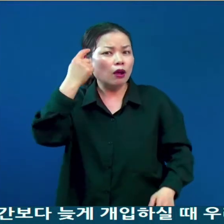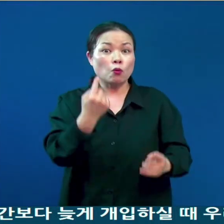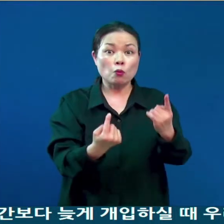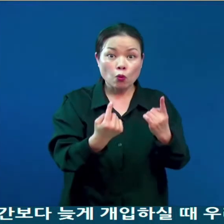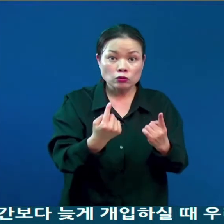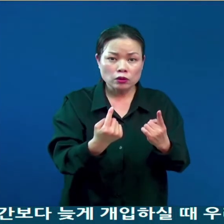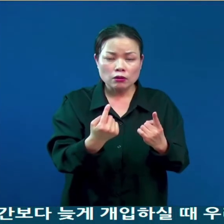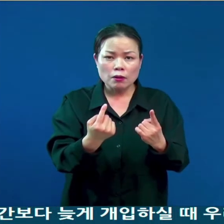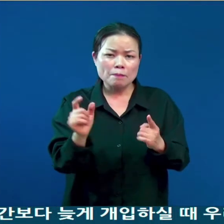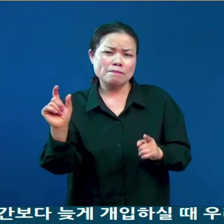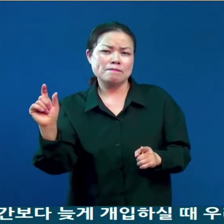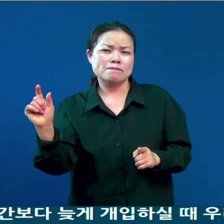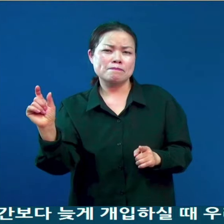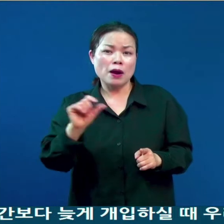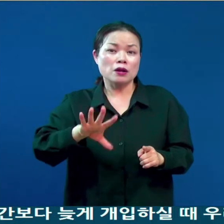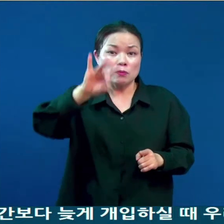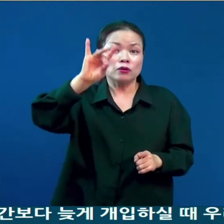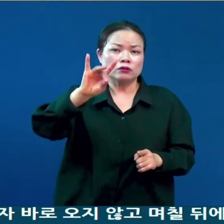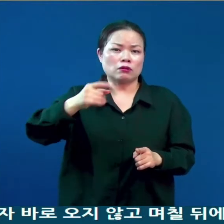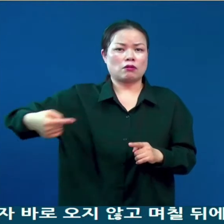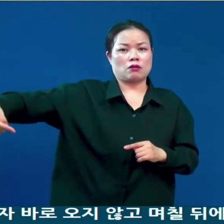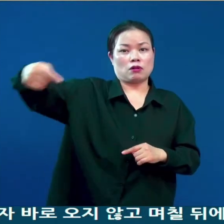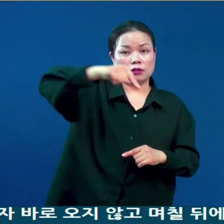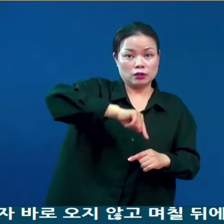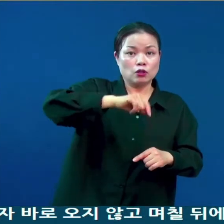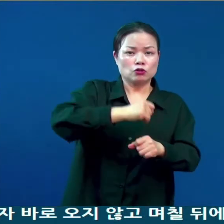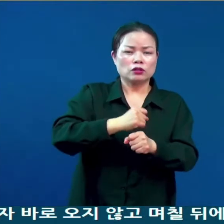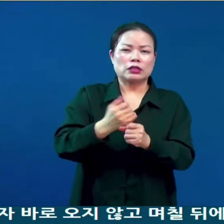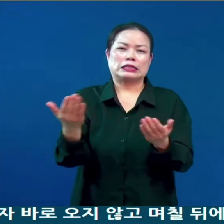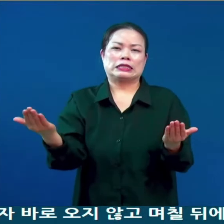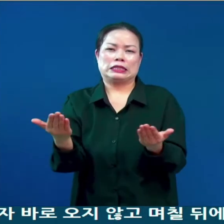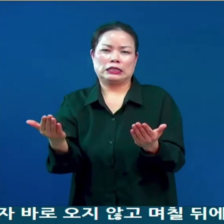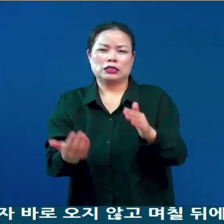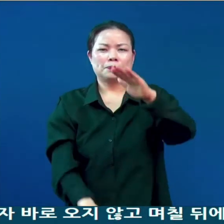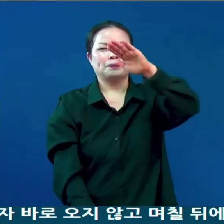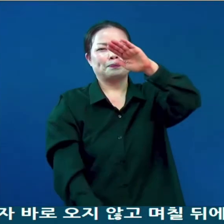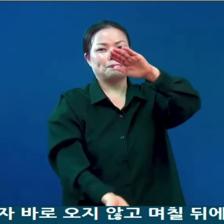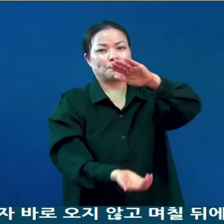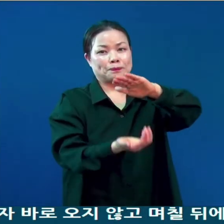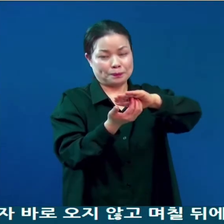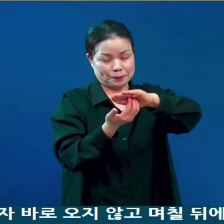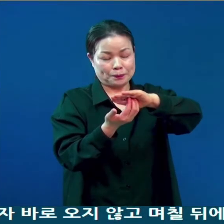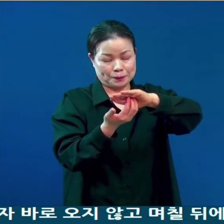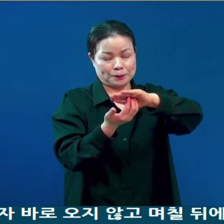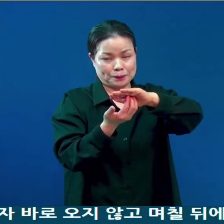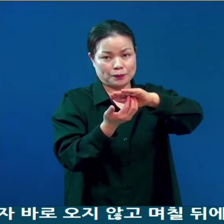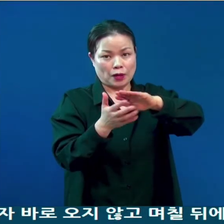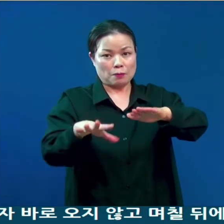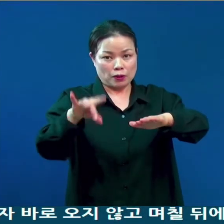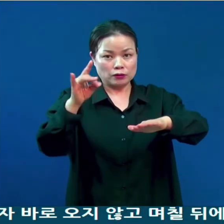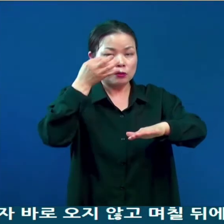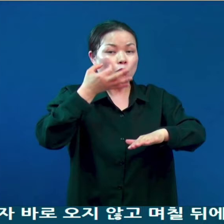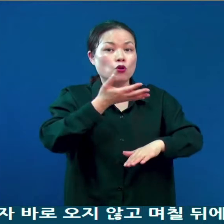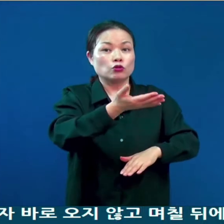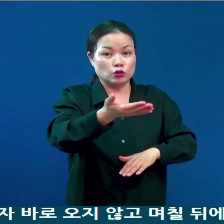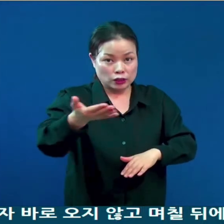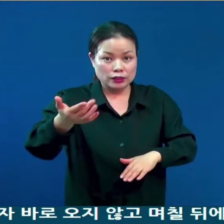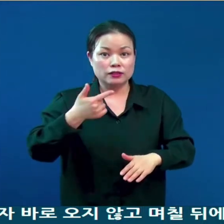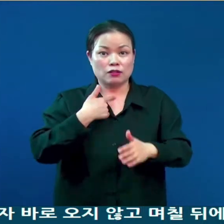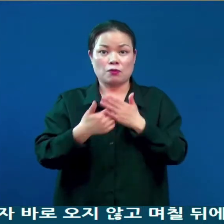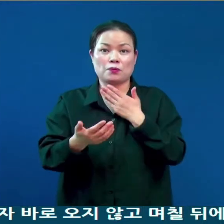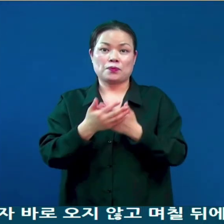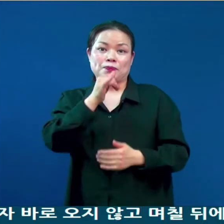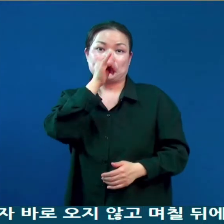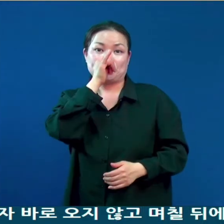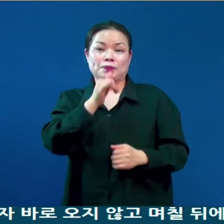것보다 훨씬 더 먼저 개입해 주셔서 그 일들을 이루어 가시는 시온의 대로를 먼저 펼쳐 보이시는 그런 경험도 있죠.